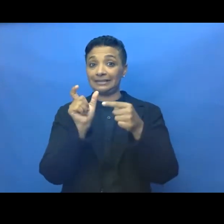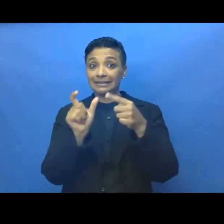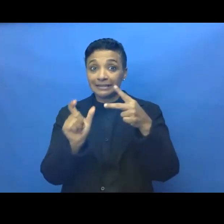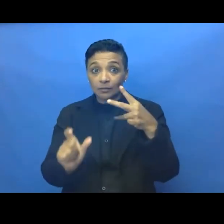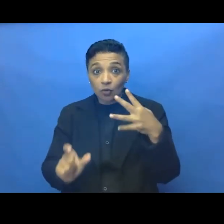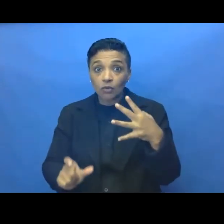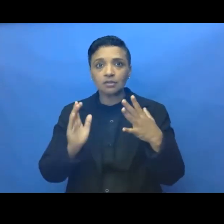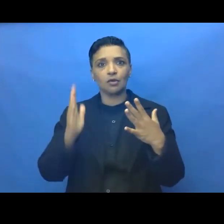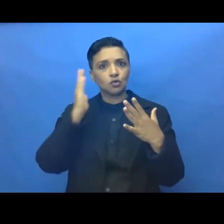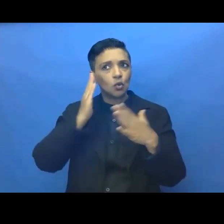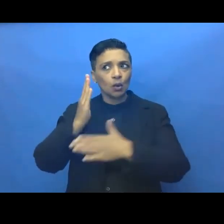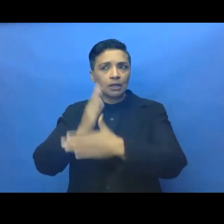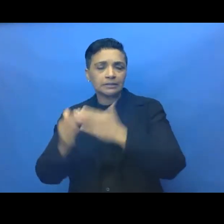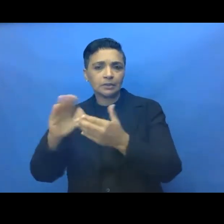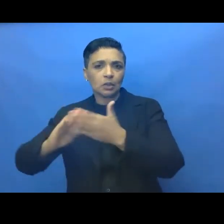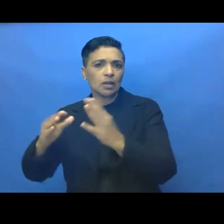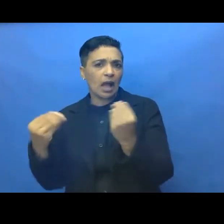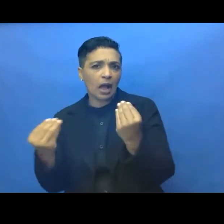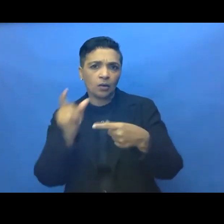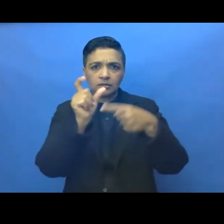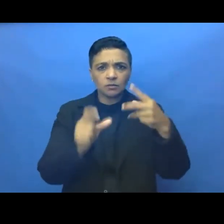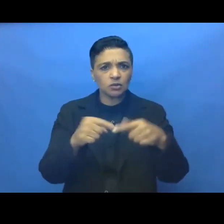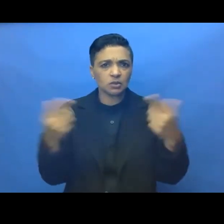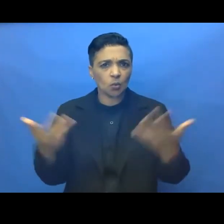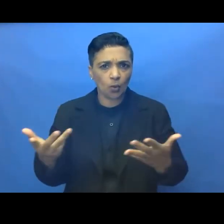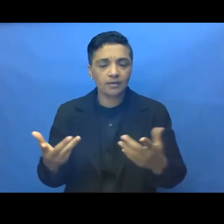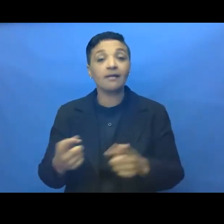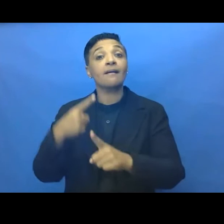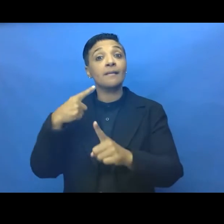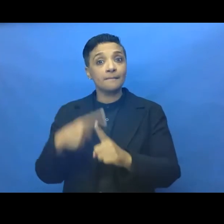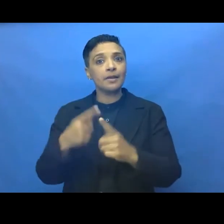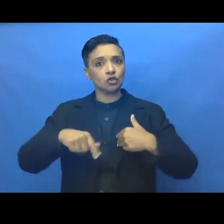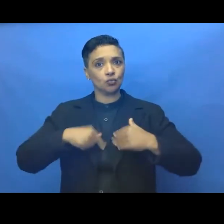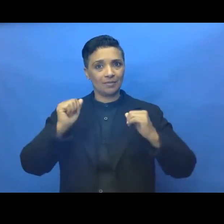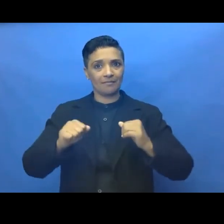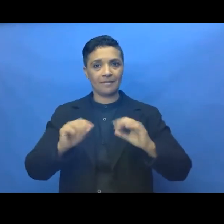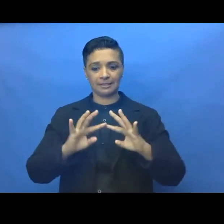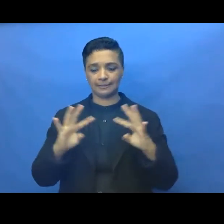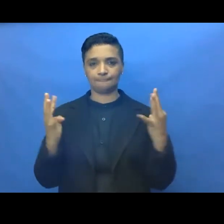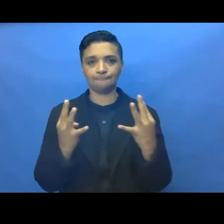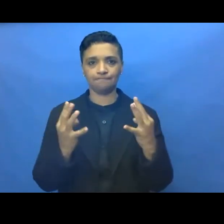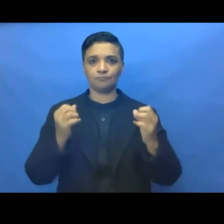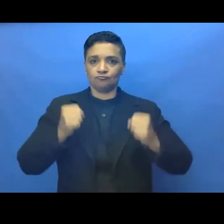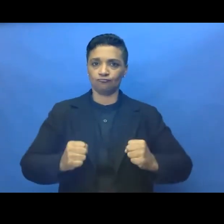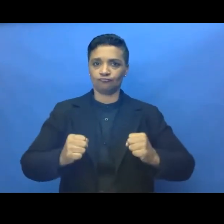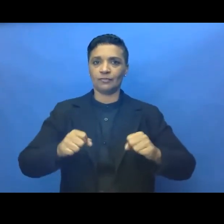courbe d'apprentissage qu'il faut assurer, la participation